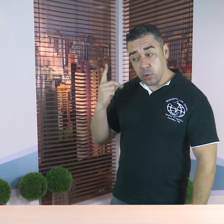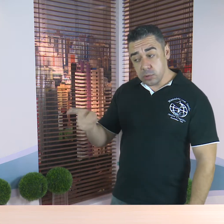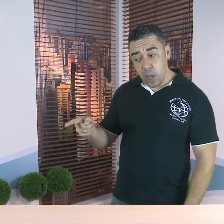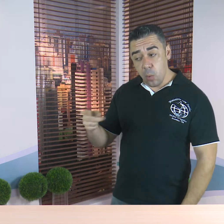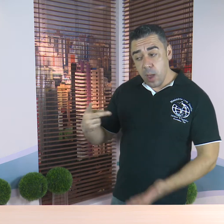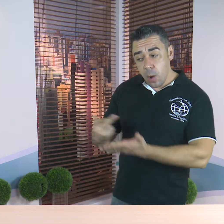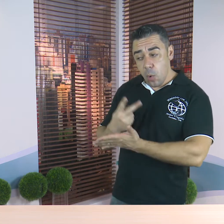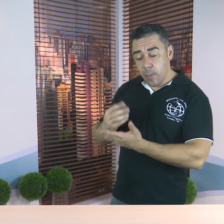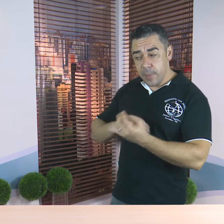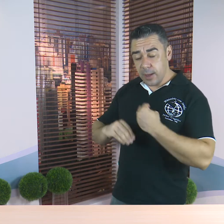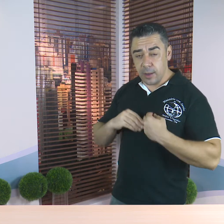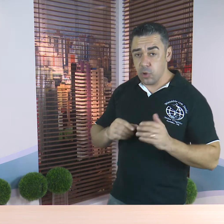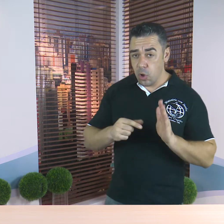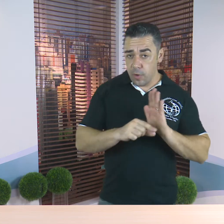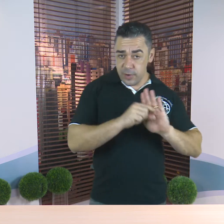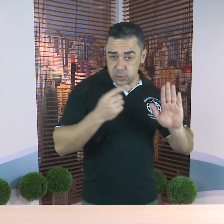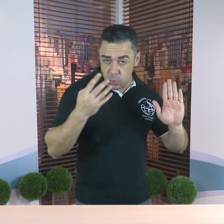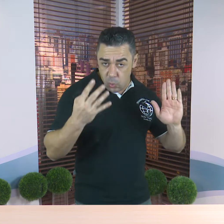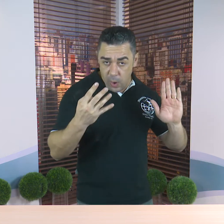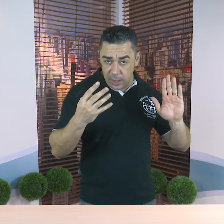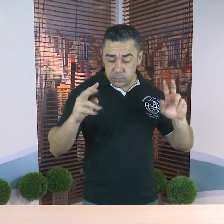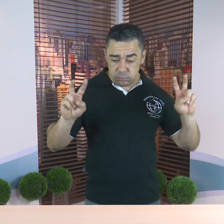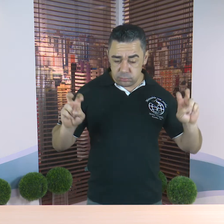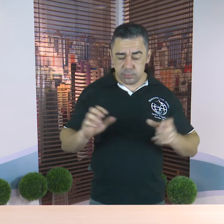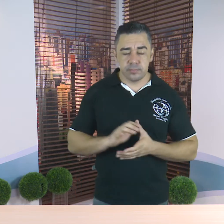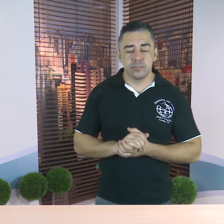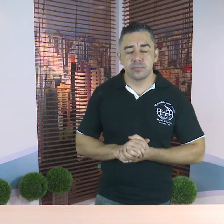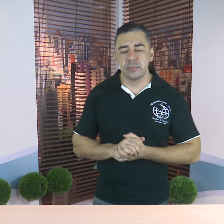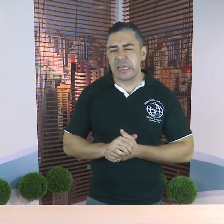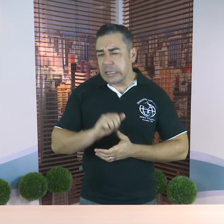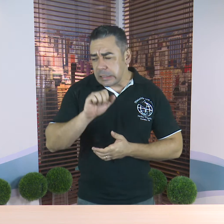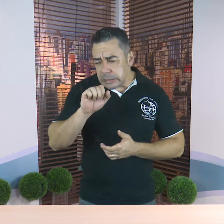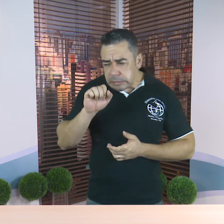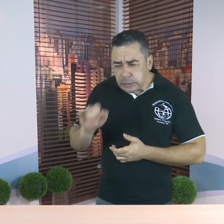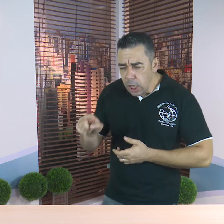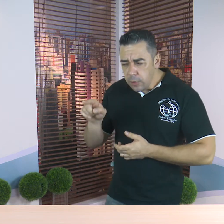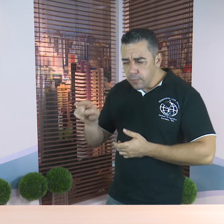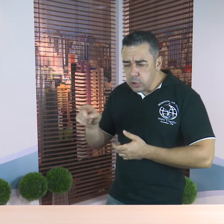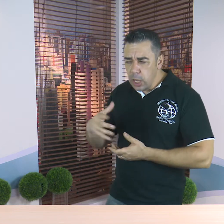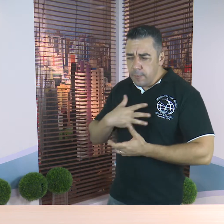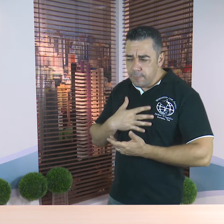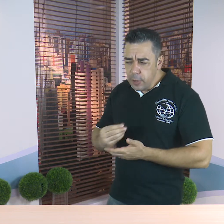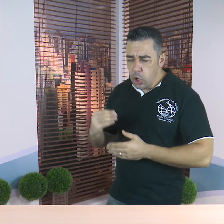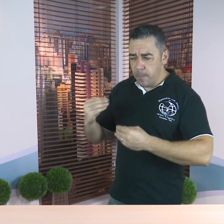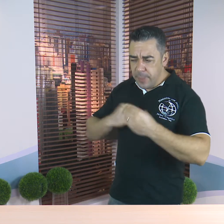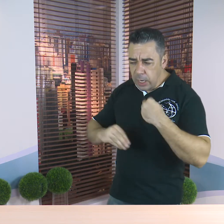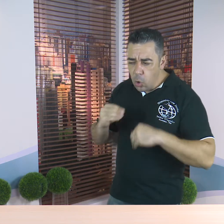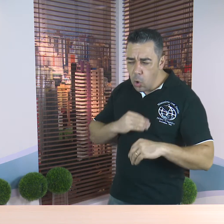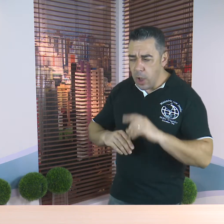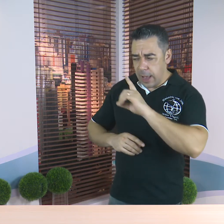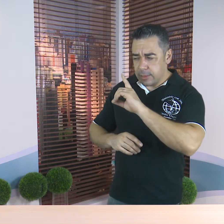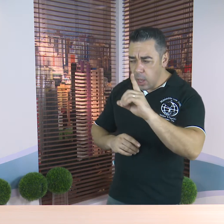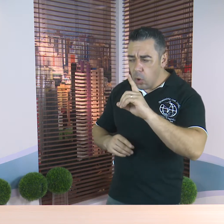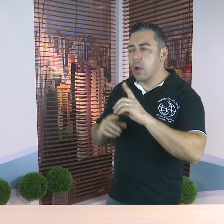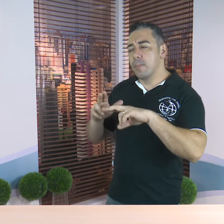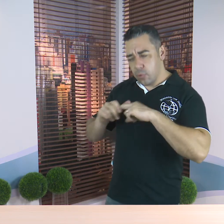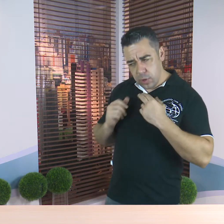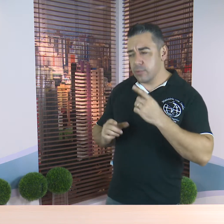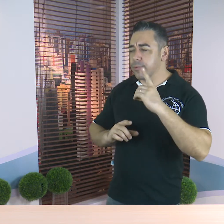No versículo 4 lemos, abre aspas, se teus filhos pecaram contra ele, também ele os lançou na mão